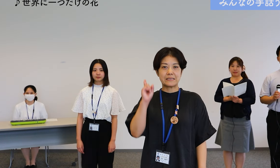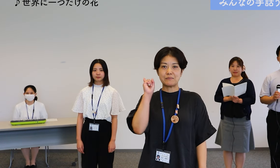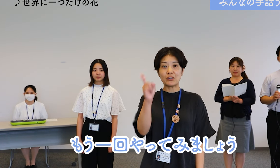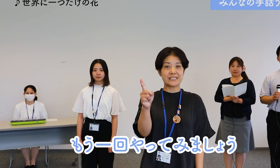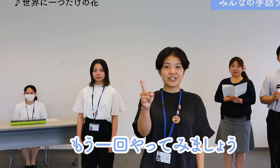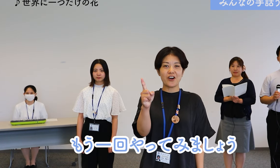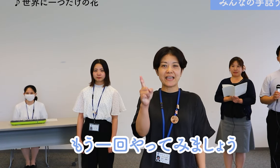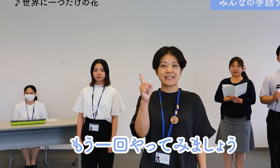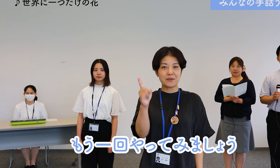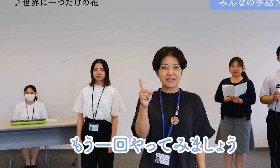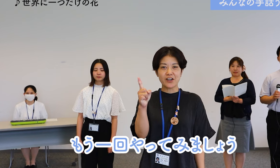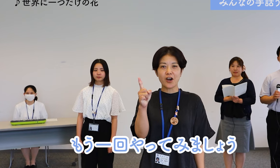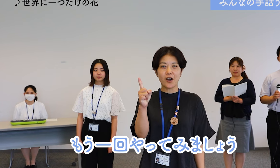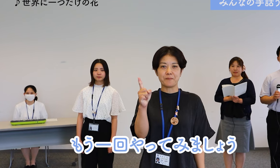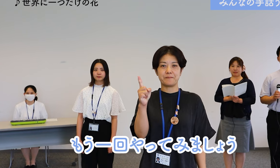もう一度やってみましょう。